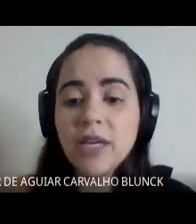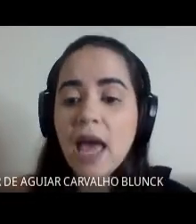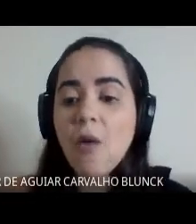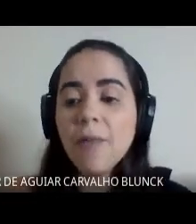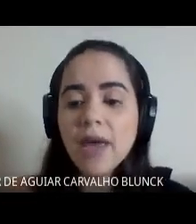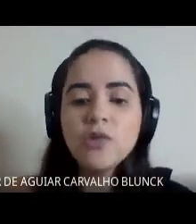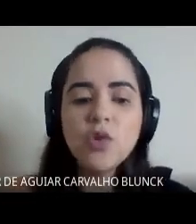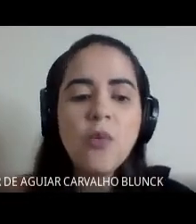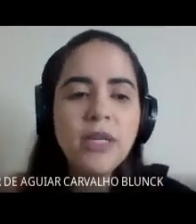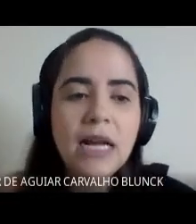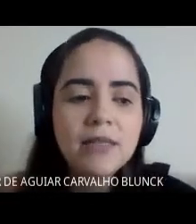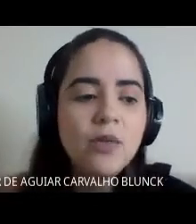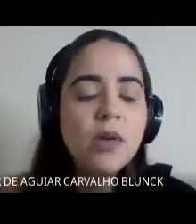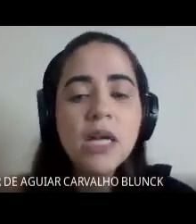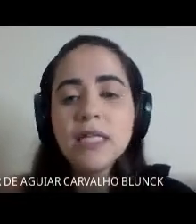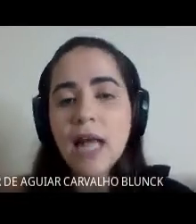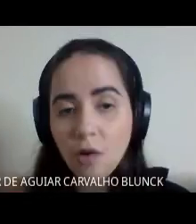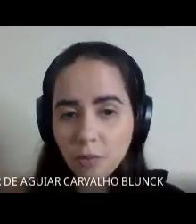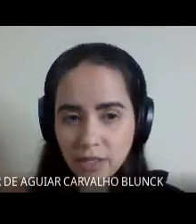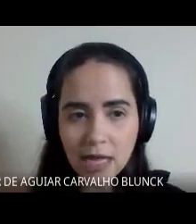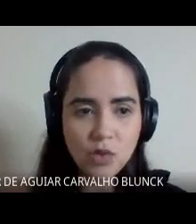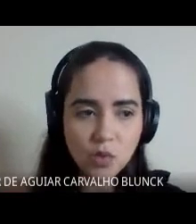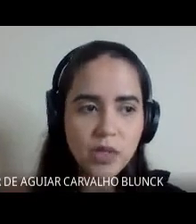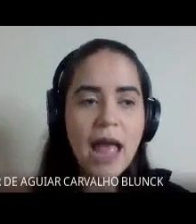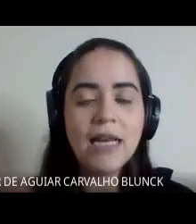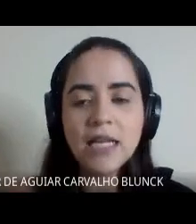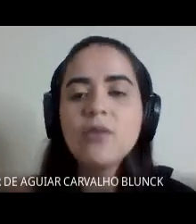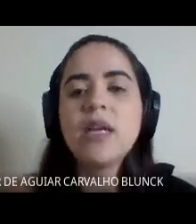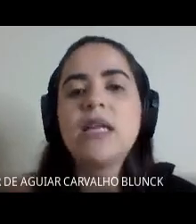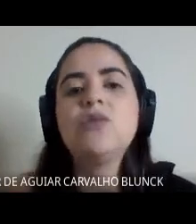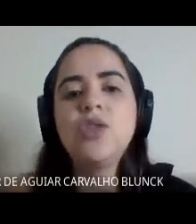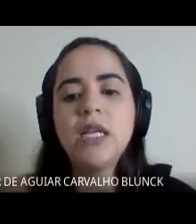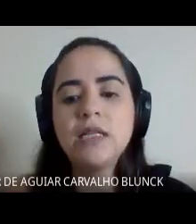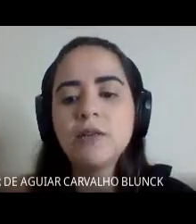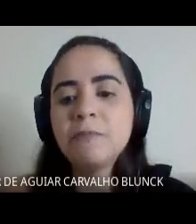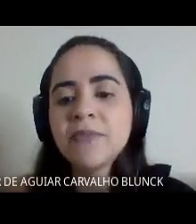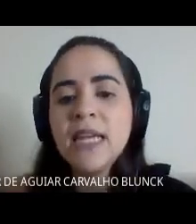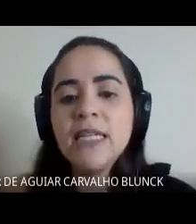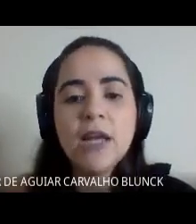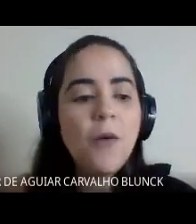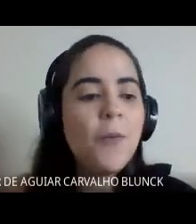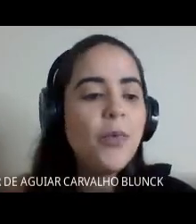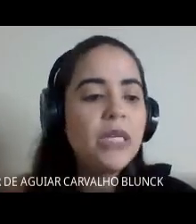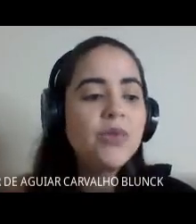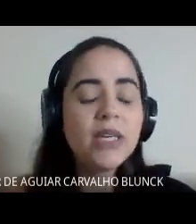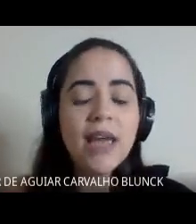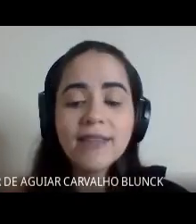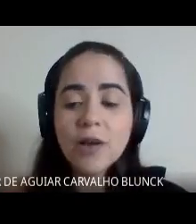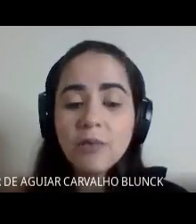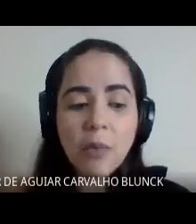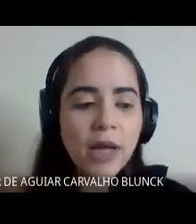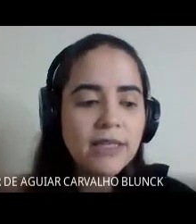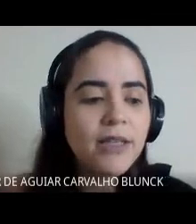gente sabe que é o meio de comunicação da comunidade surda, é a língua que eles utilizam. Então, por isso que